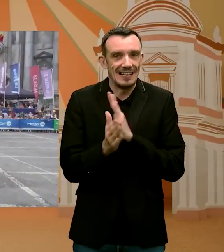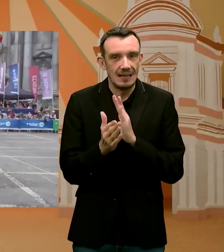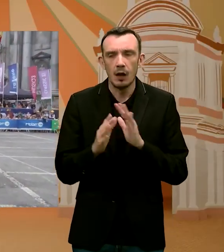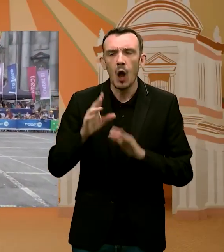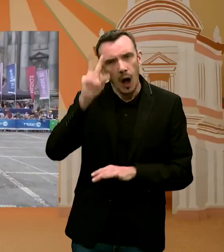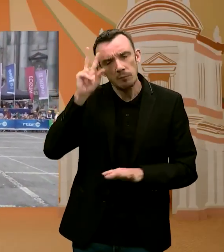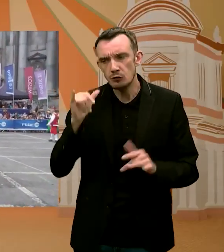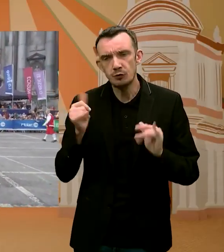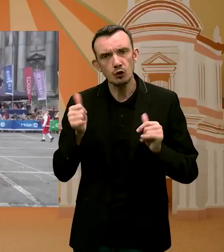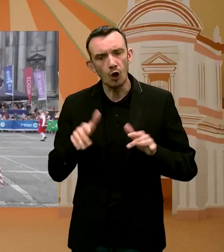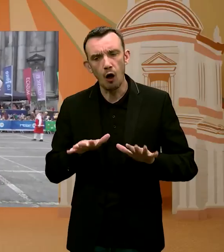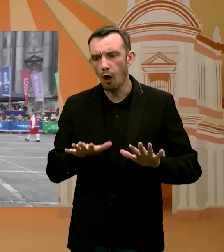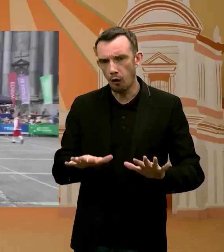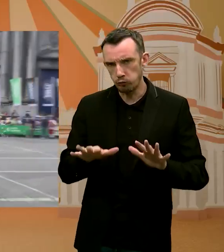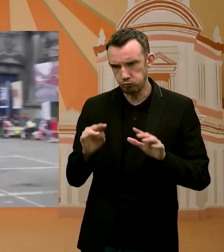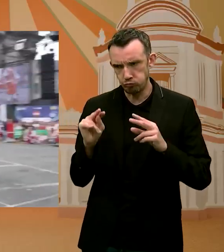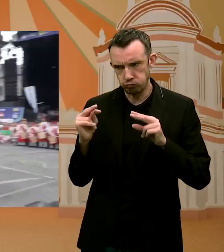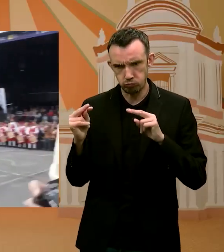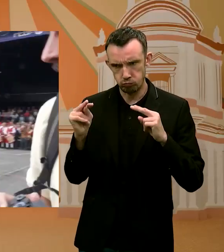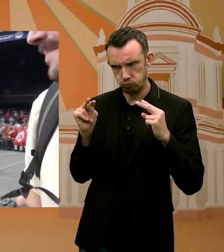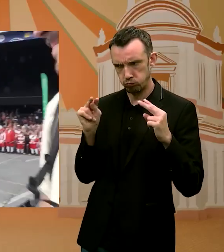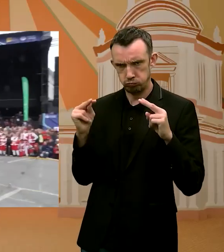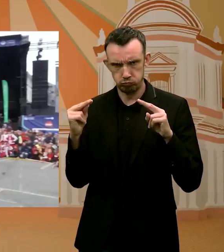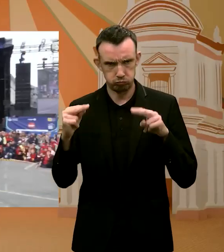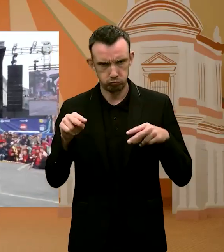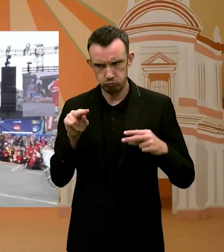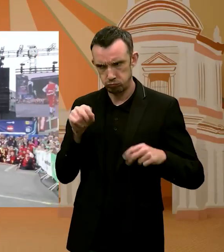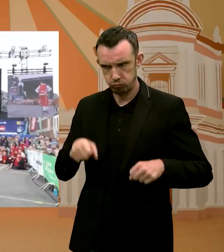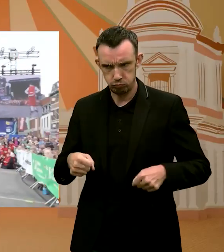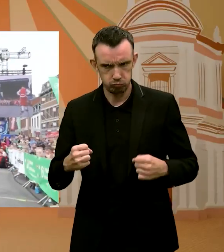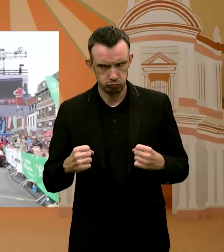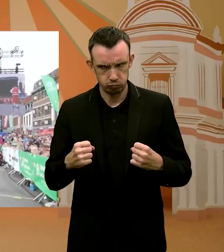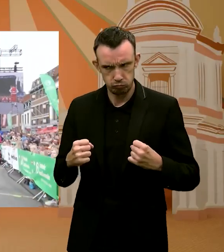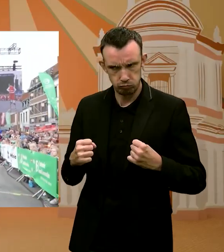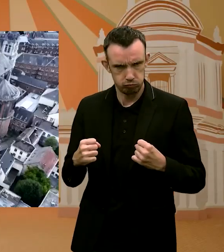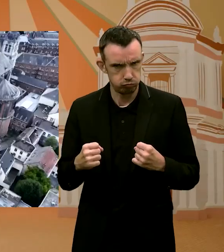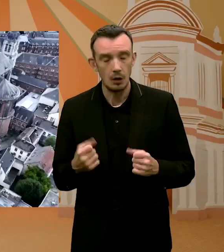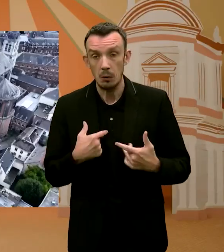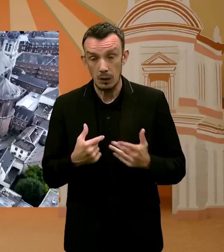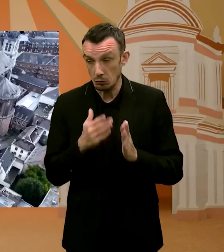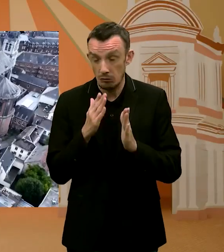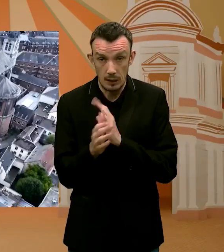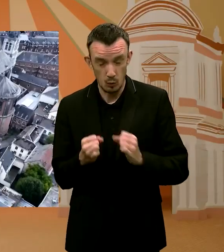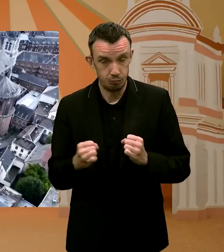Et ici, la chute était inévitable parce qu'il y a aussi le physique qui n'y était pas. Il faut savoir qu'on fait aussi les wallons,